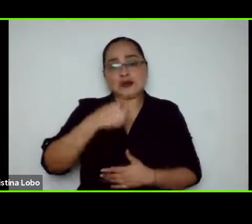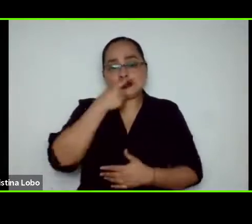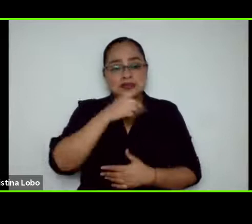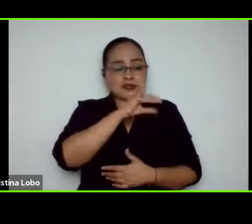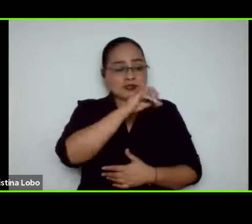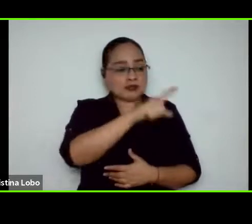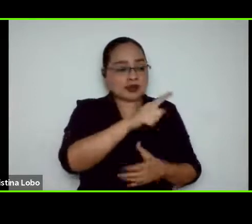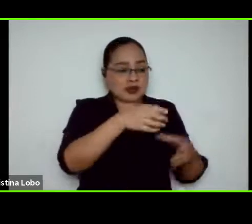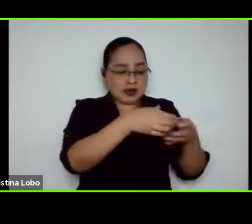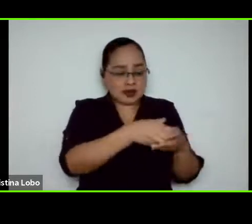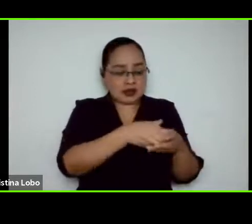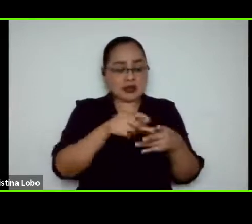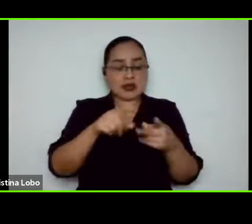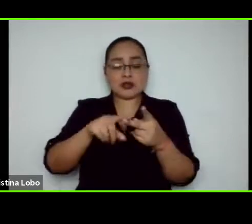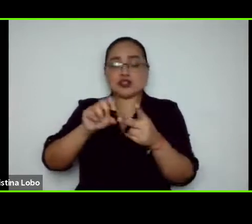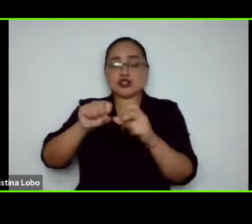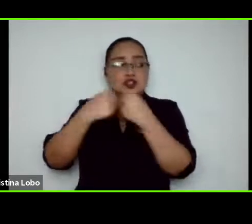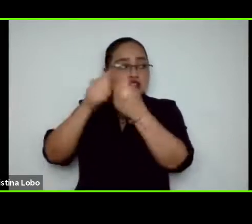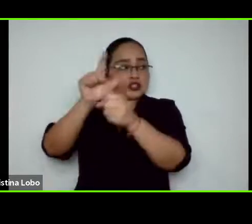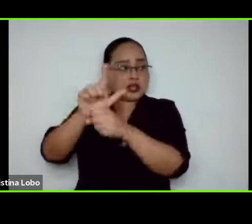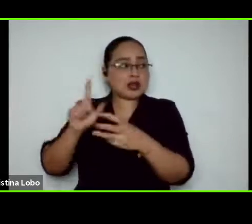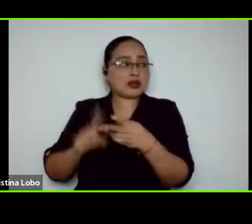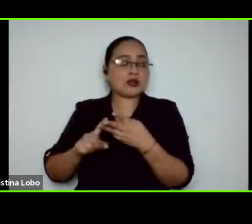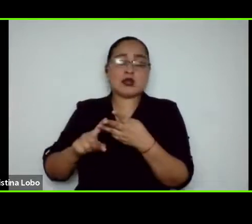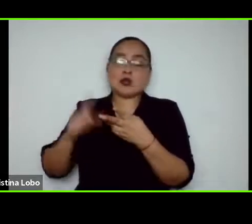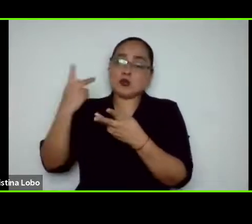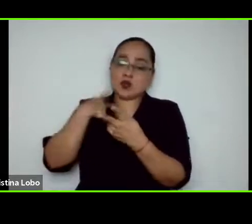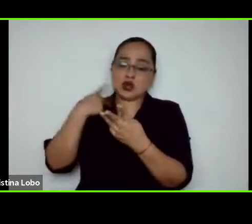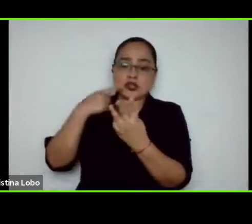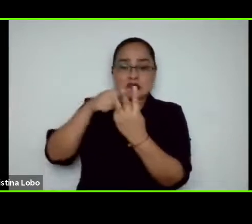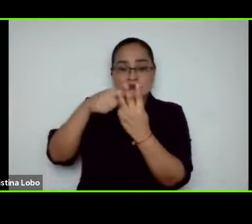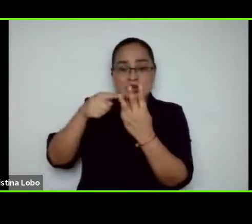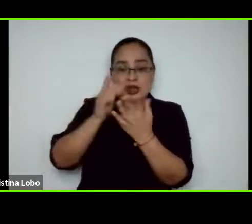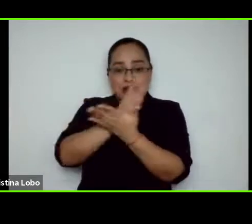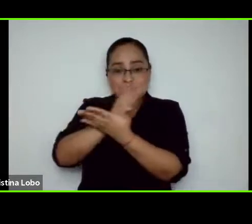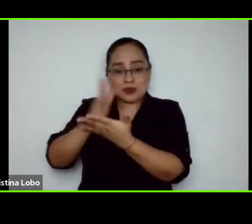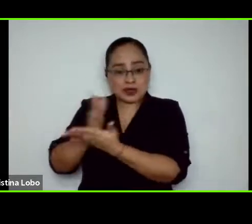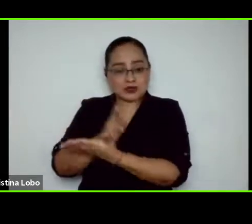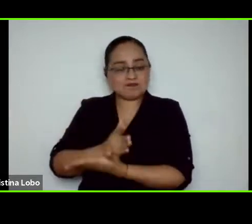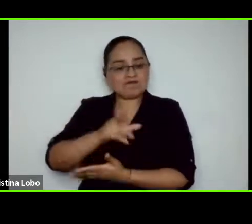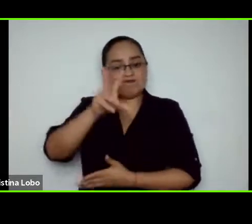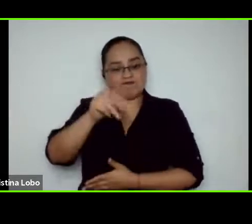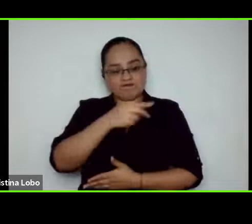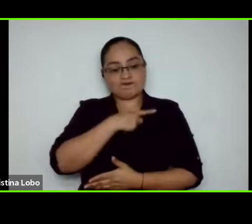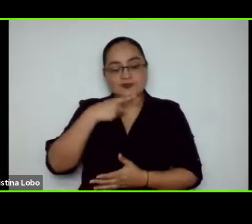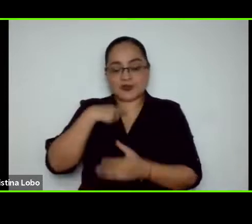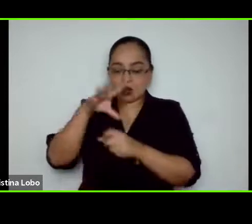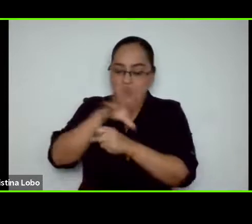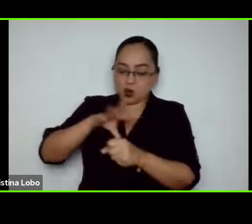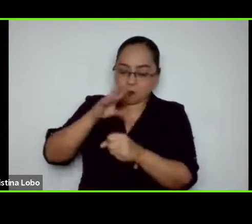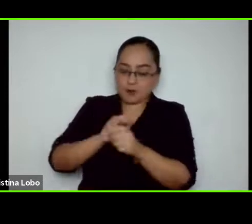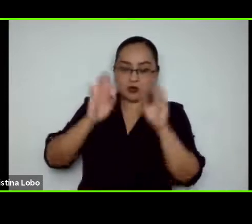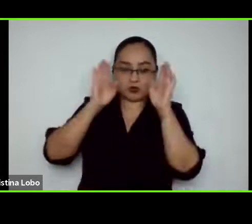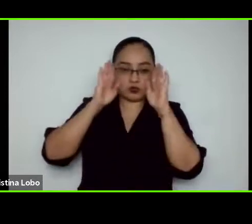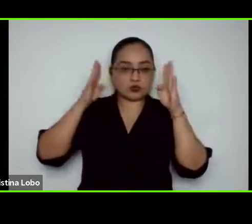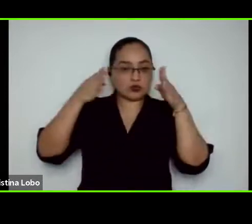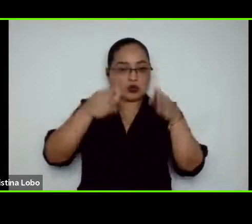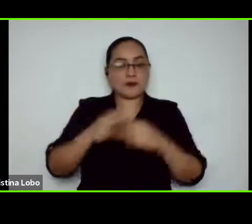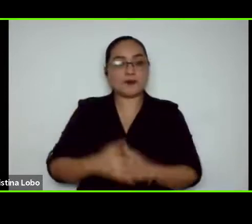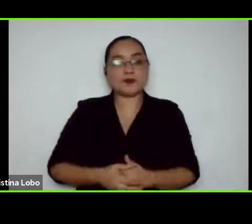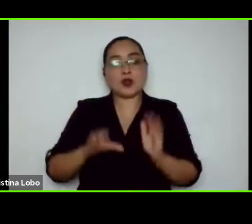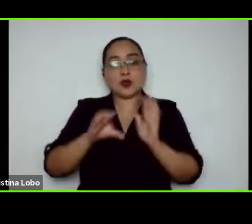y políticos y otra cosa los derechos sociales. Esta distinción para nuestro régimen constitucional no es posible. Para el régimen, por